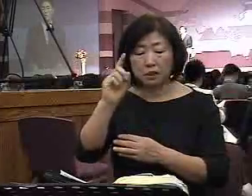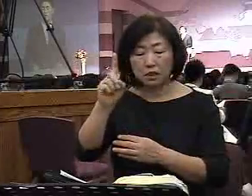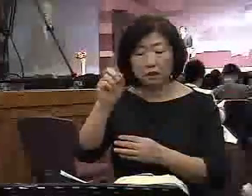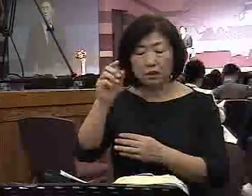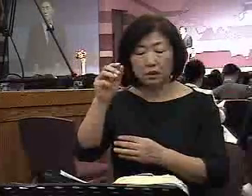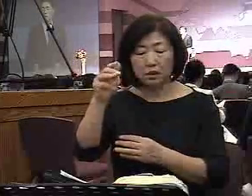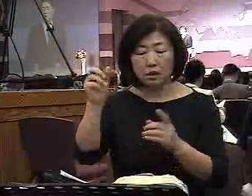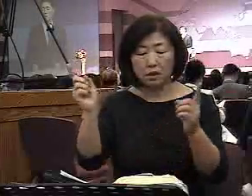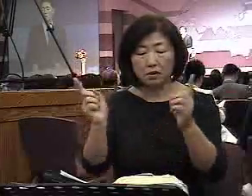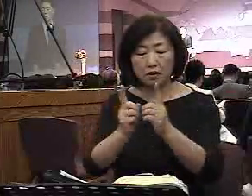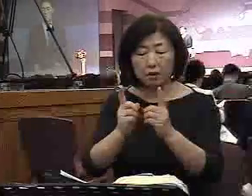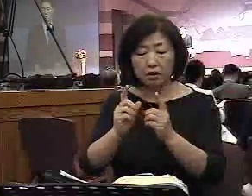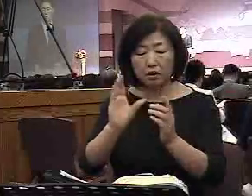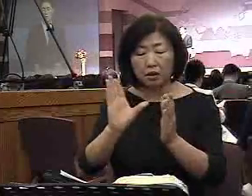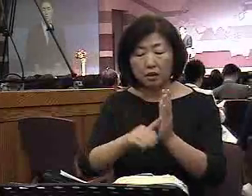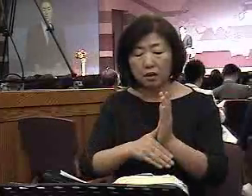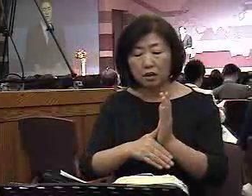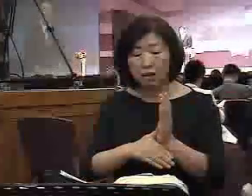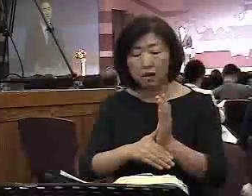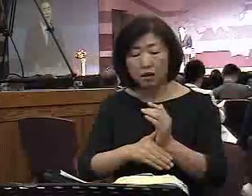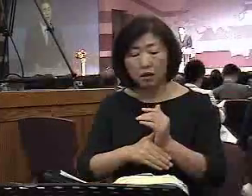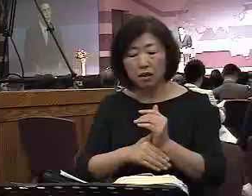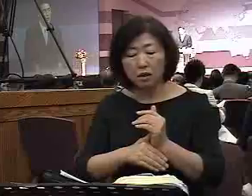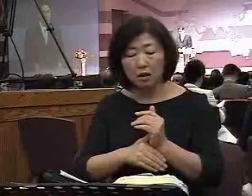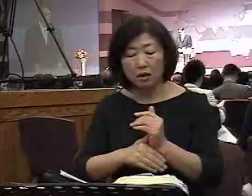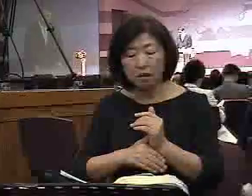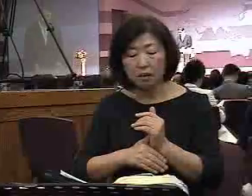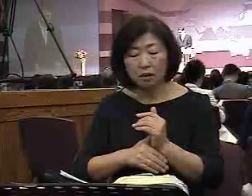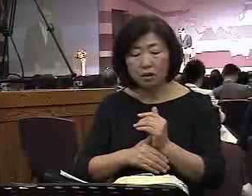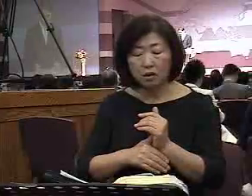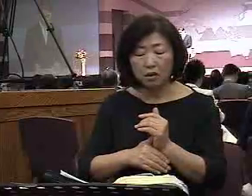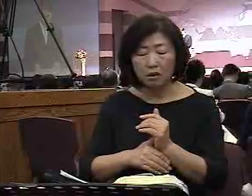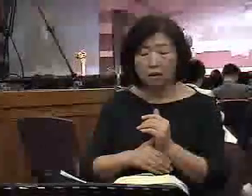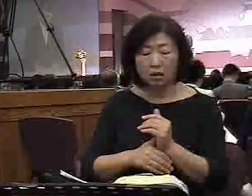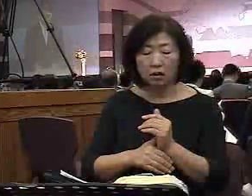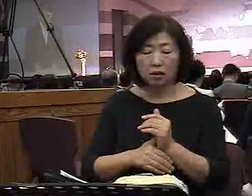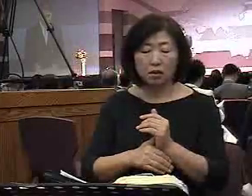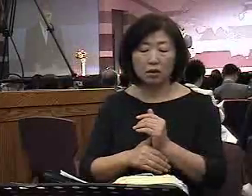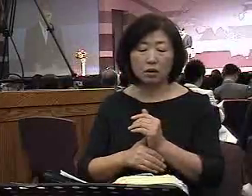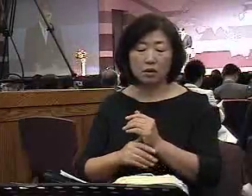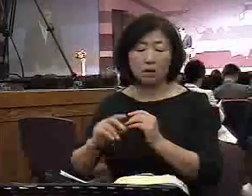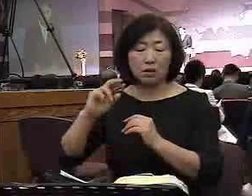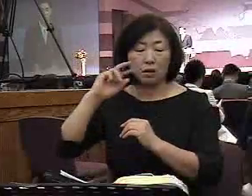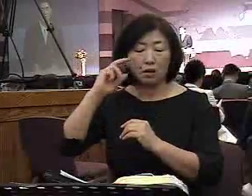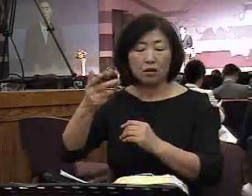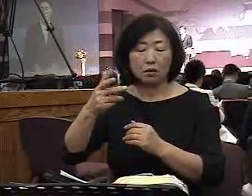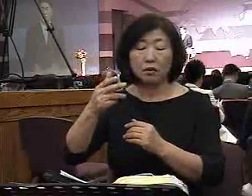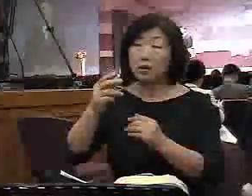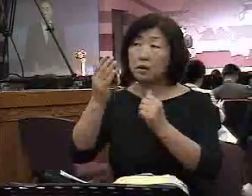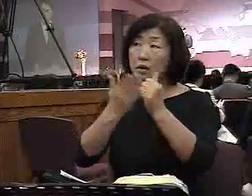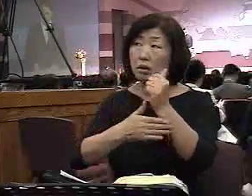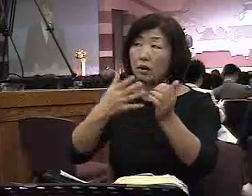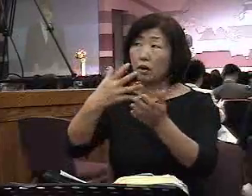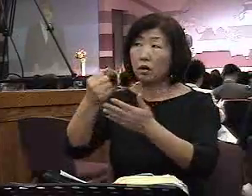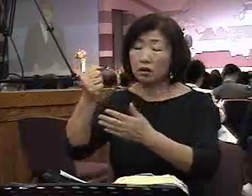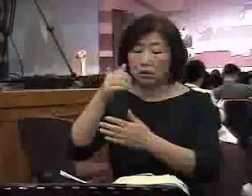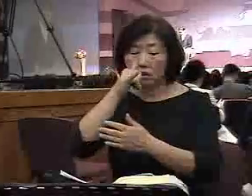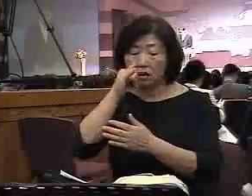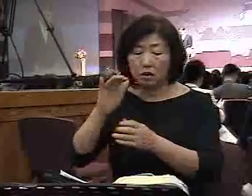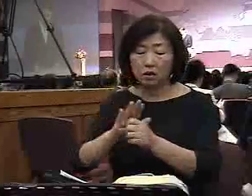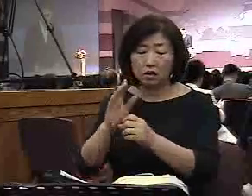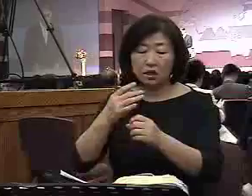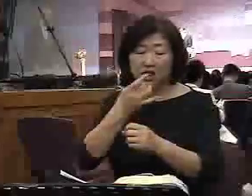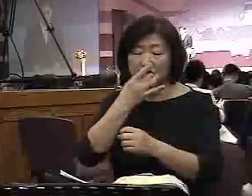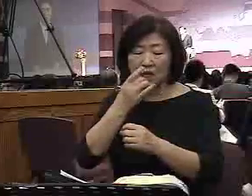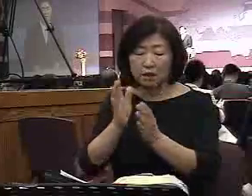만남의 시간 때 담임 목사님과 찍은 사진은 다음 주에 사무실에서 찾아가실 수 있겠습니다. 사랑의 쌀 행사 계속